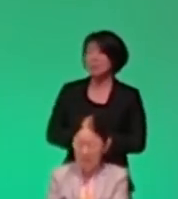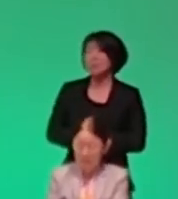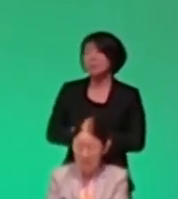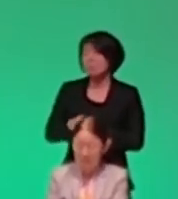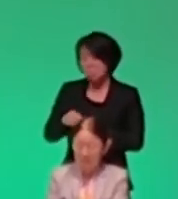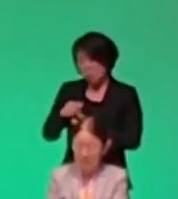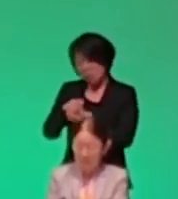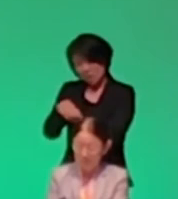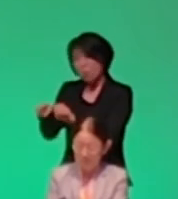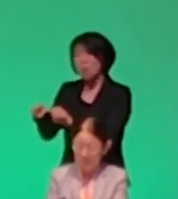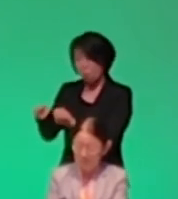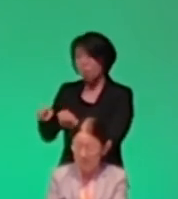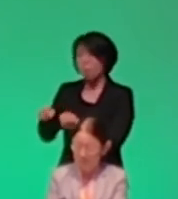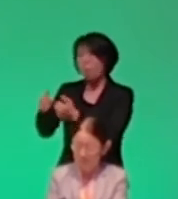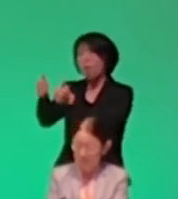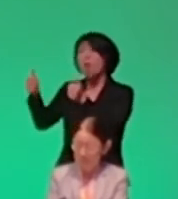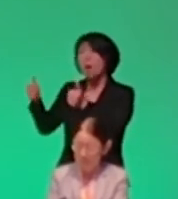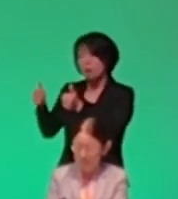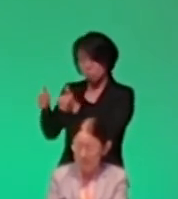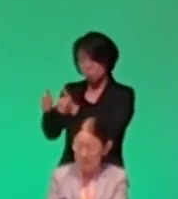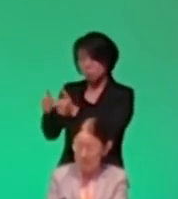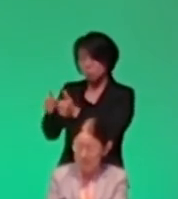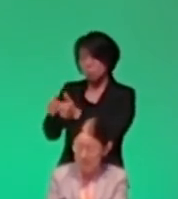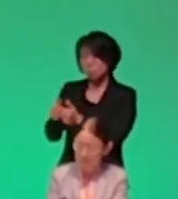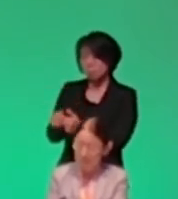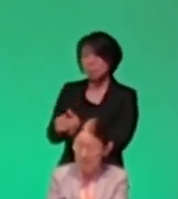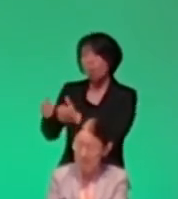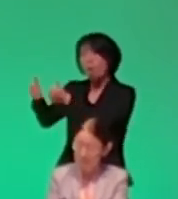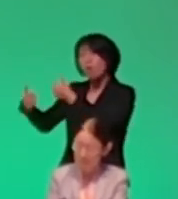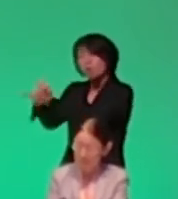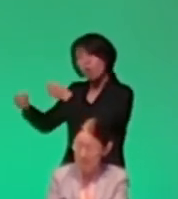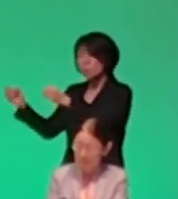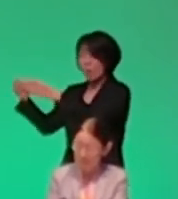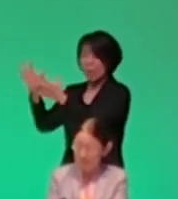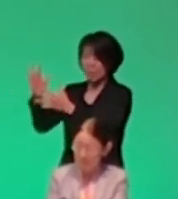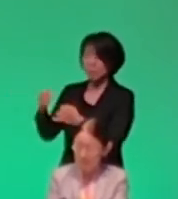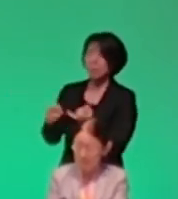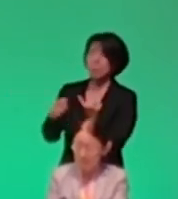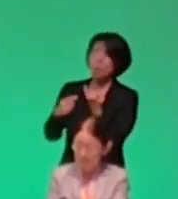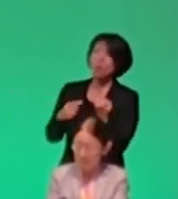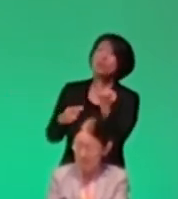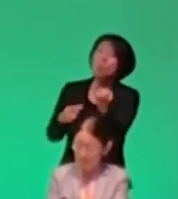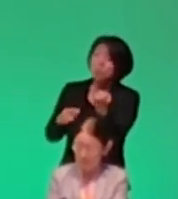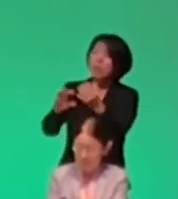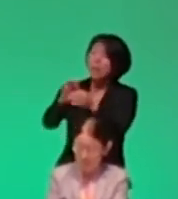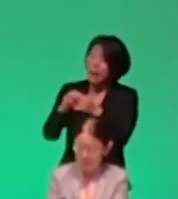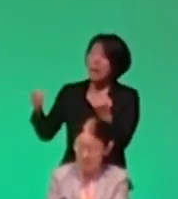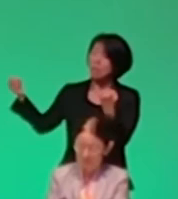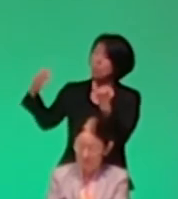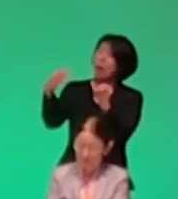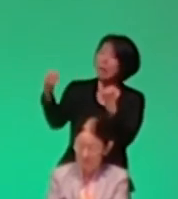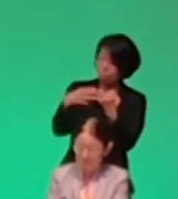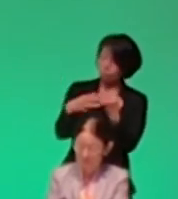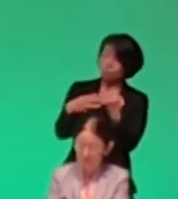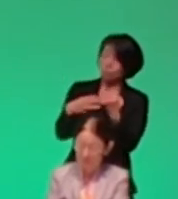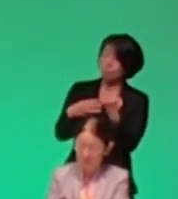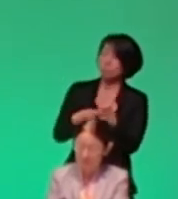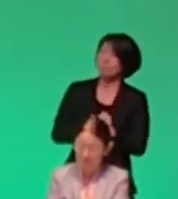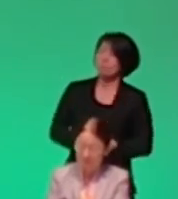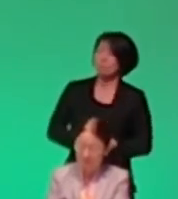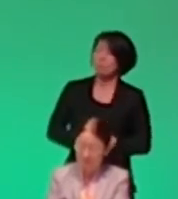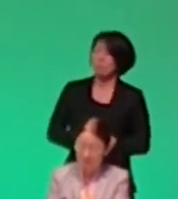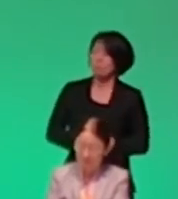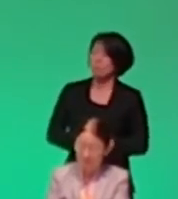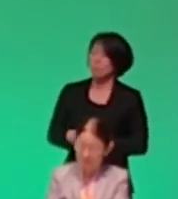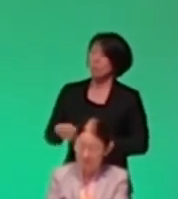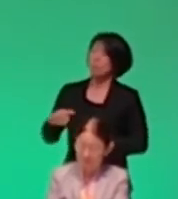か、そんなことは男の候補者はまず言われないと思うんですね。やはり私は女性候補者だからそうやって言われたんだなっていうことで、だから今